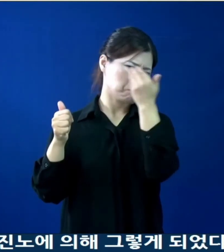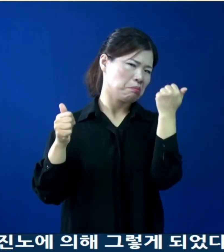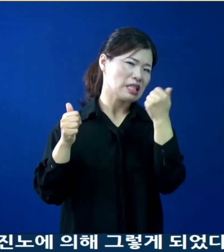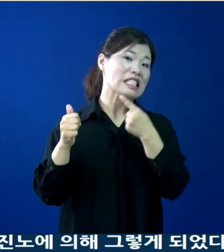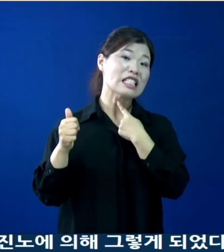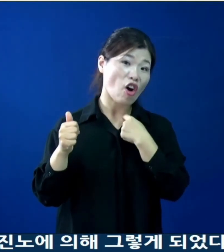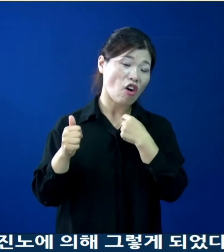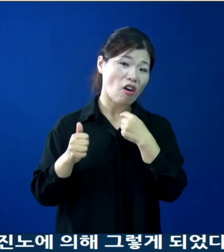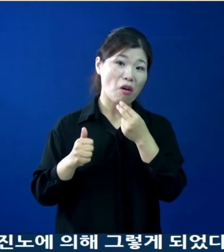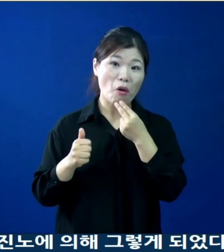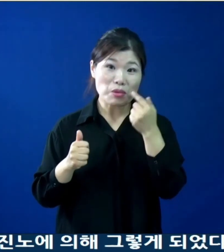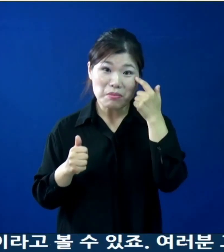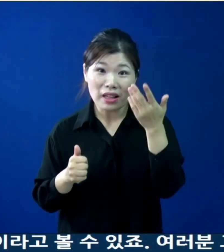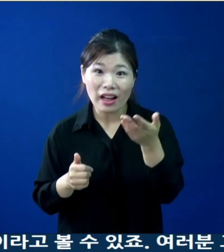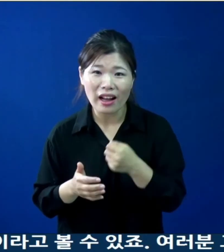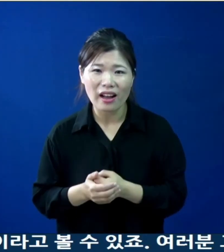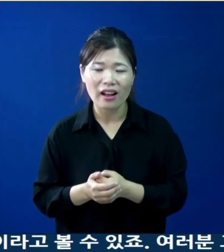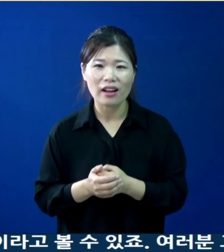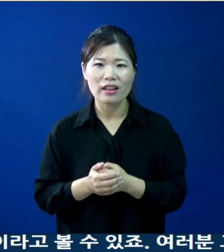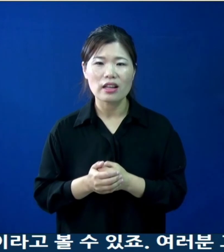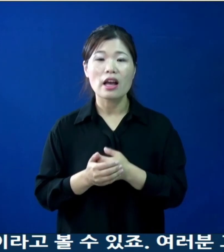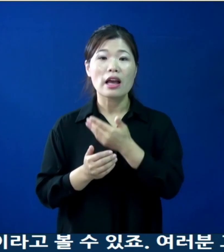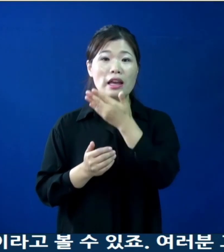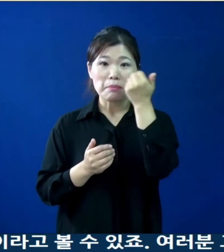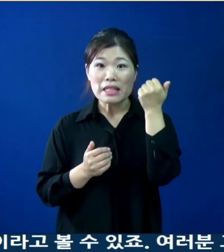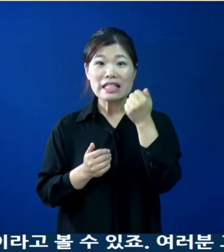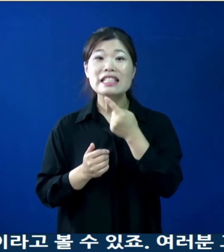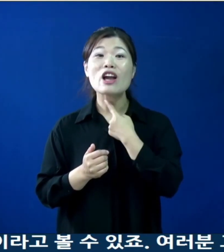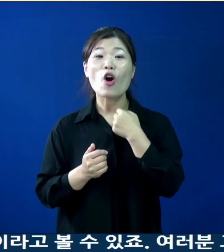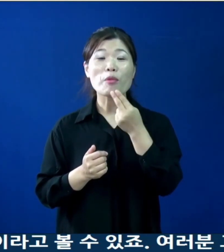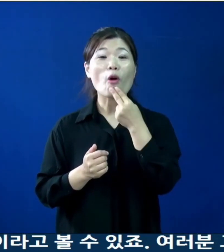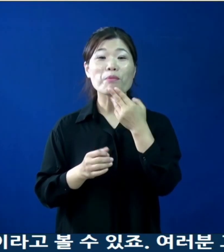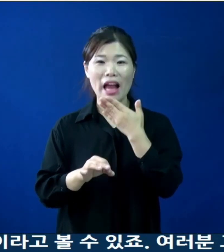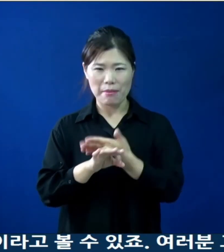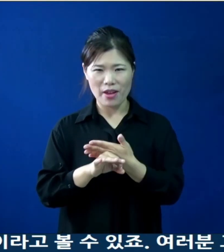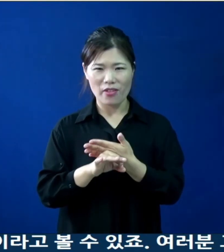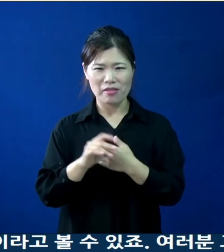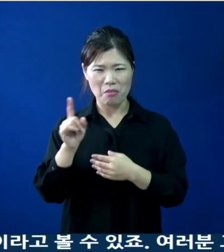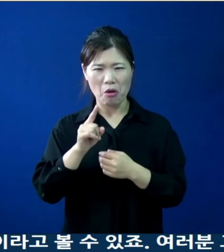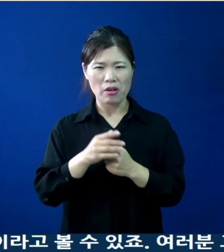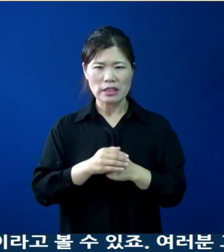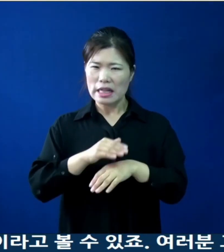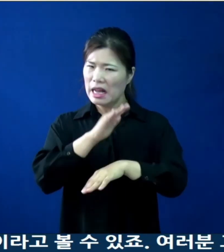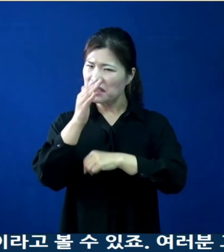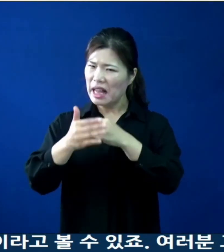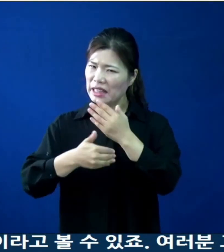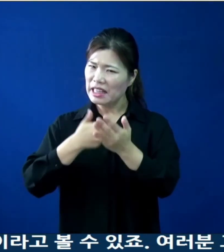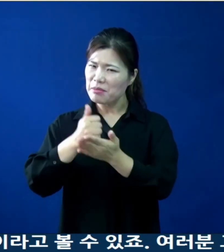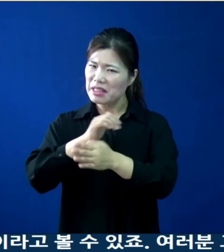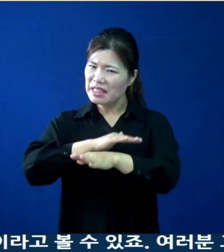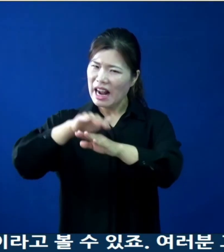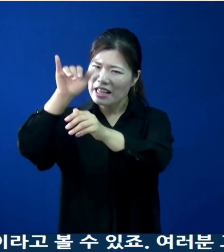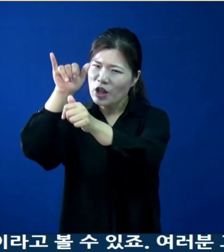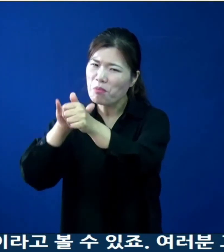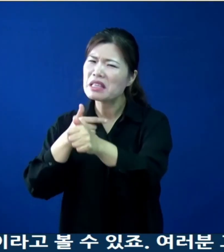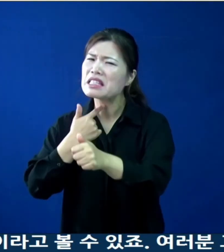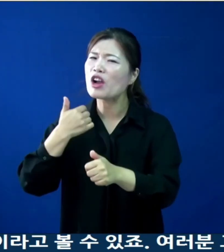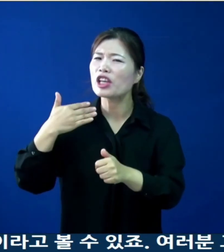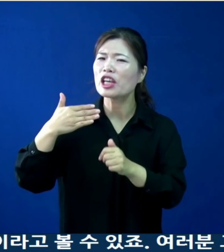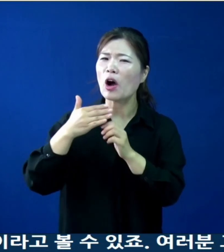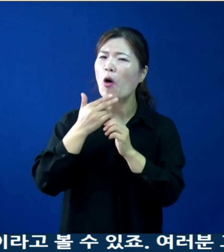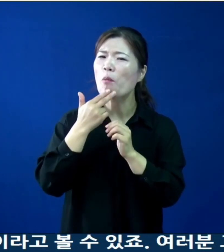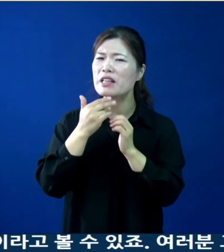이런 경험이 없으신 분은 둘 중 한 가지라고 생각합니다. 첫째는 하나님을 제대로 섬겨보지 않은 분,